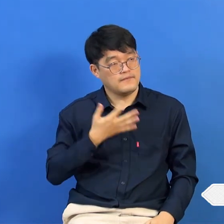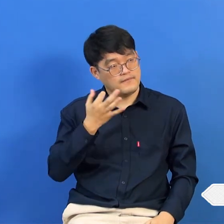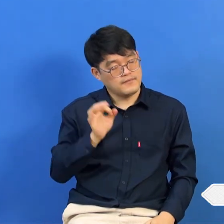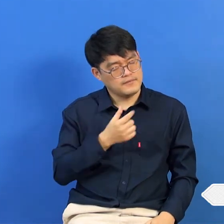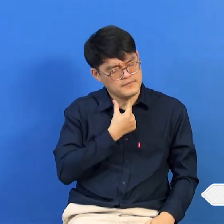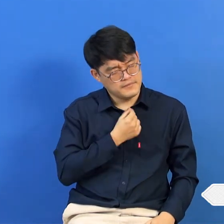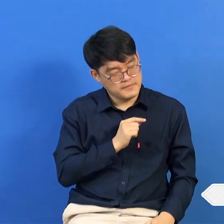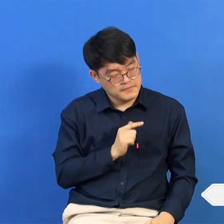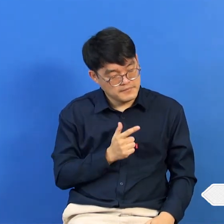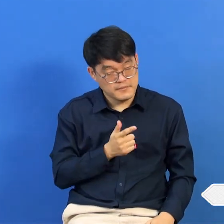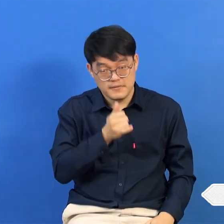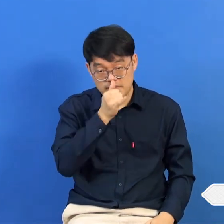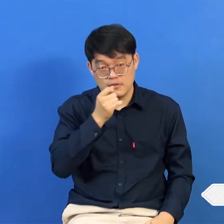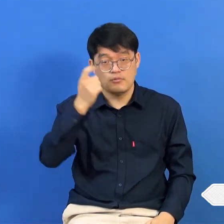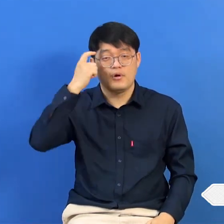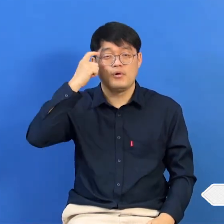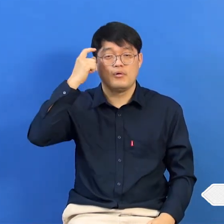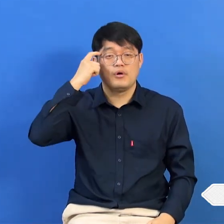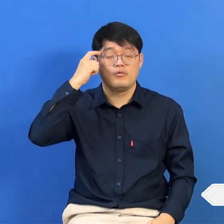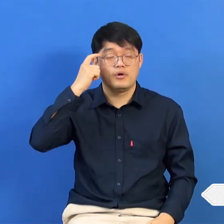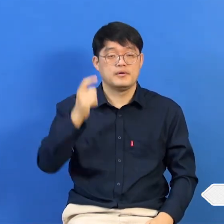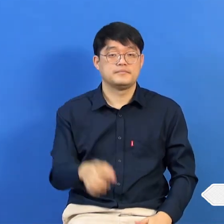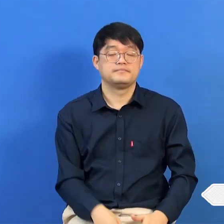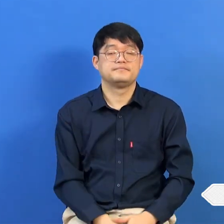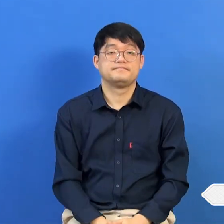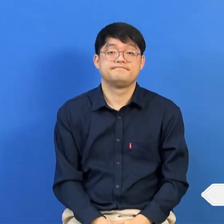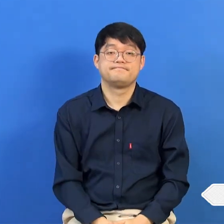계실 겁니다. 왜 그렇습니까?